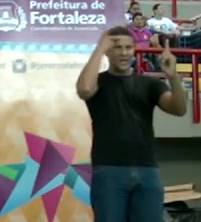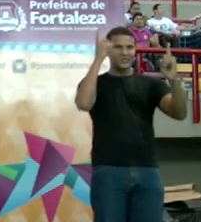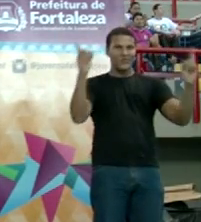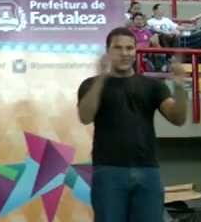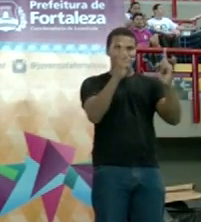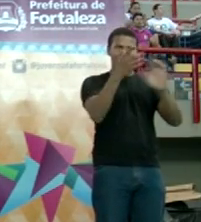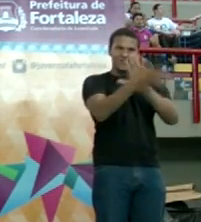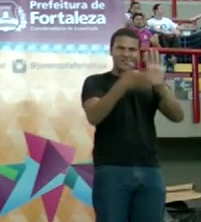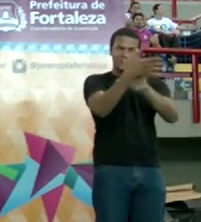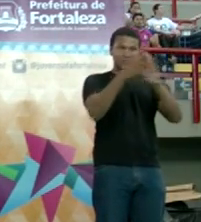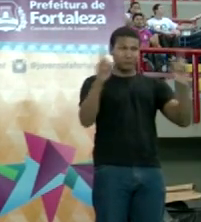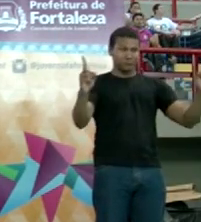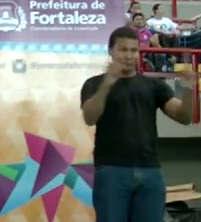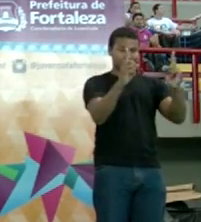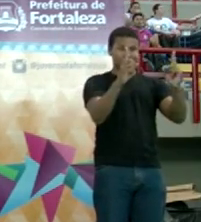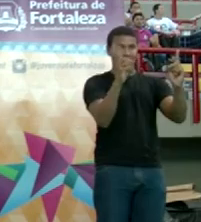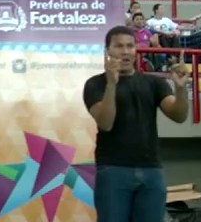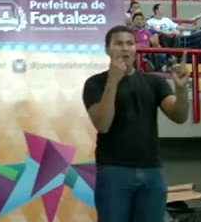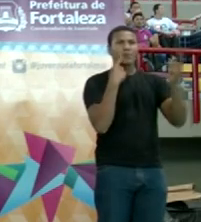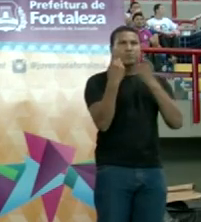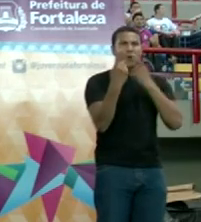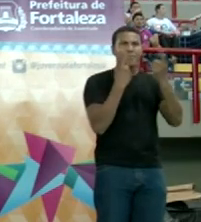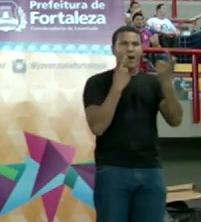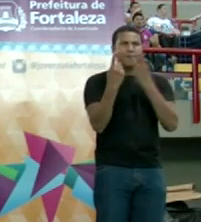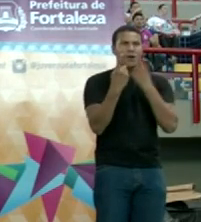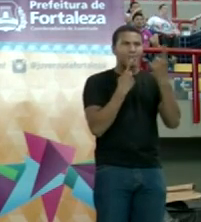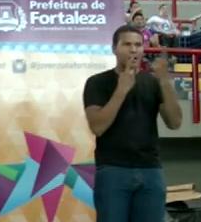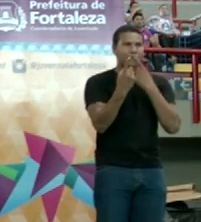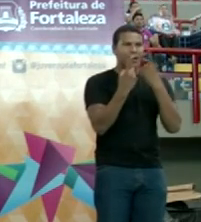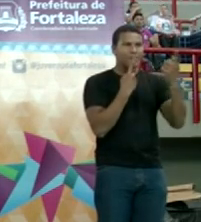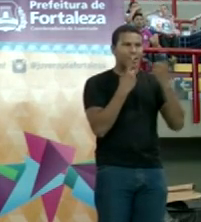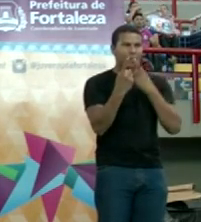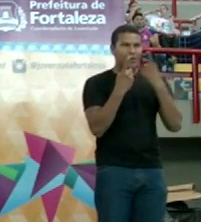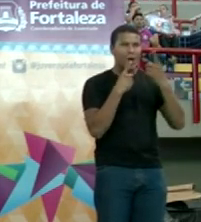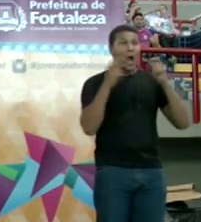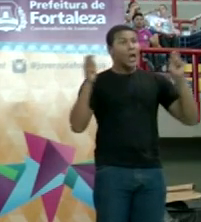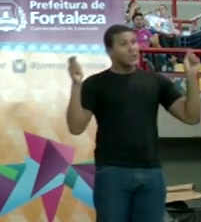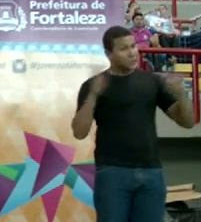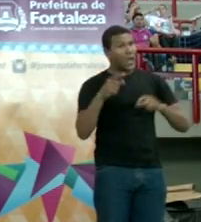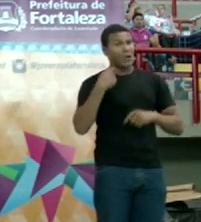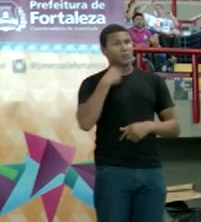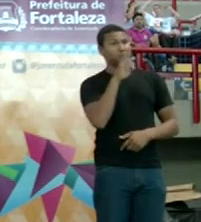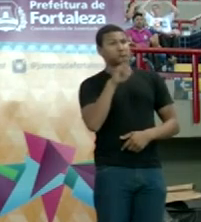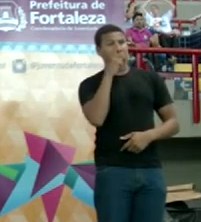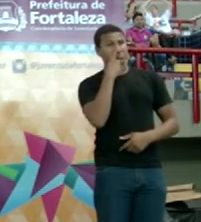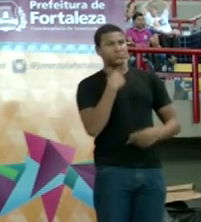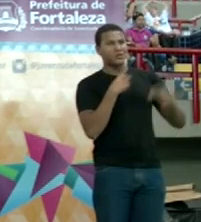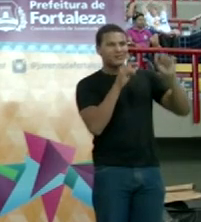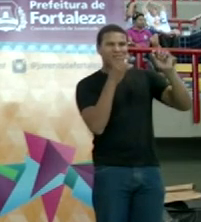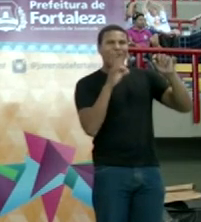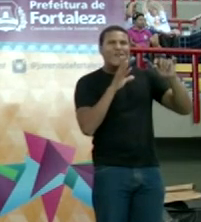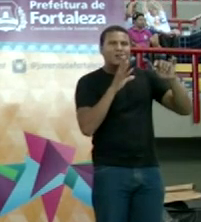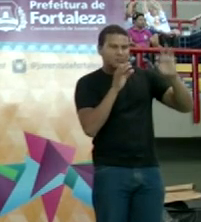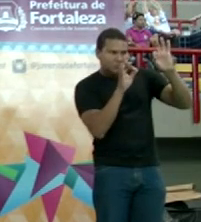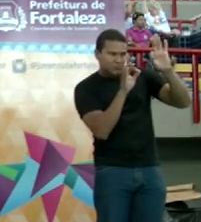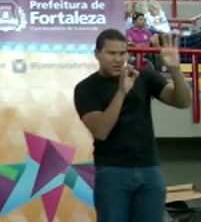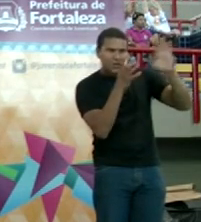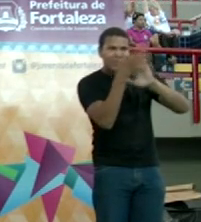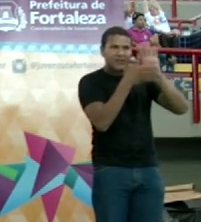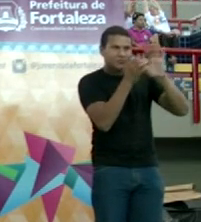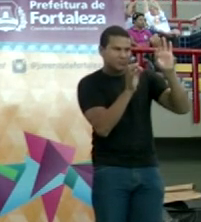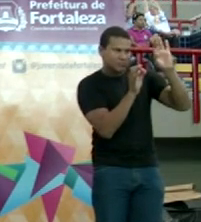que aquele tracinho simboliza fala. É o personagem que entra na história e vai